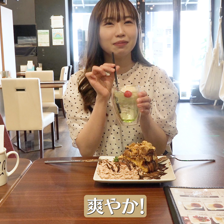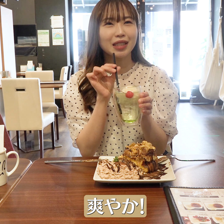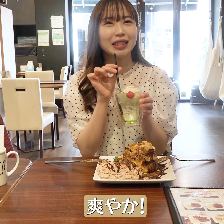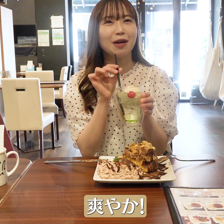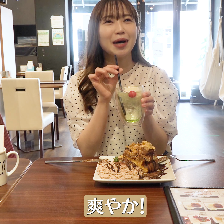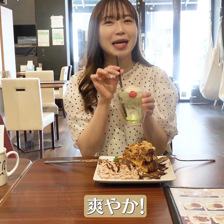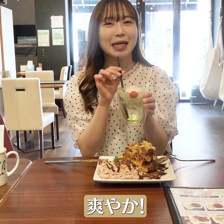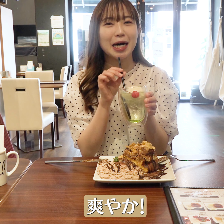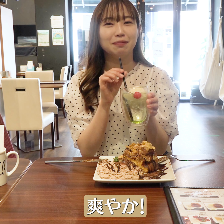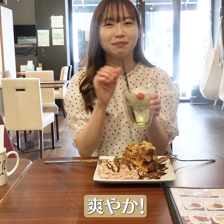爽やか、